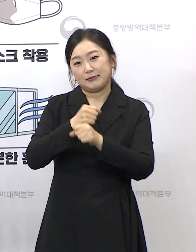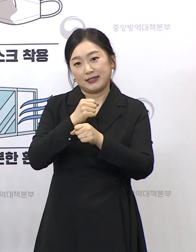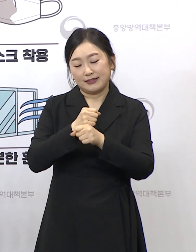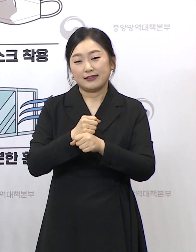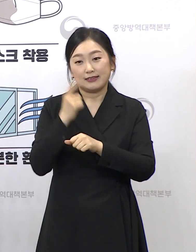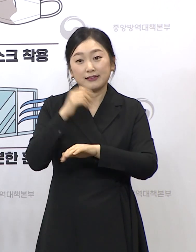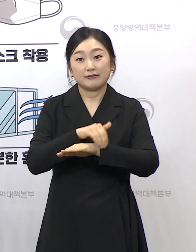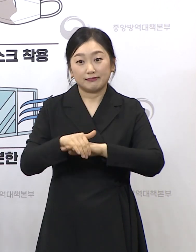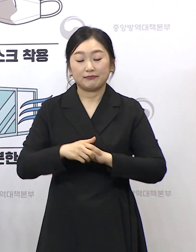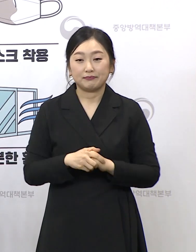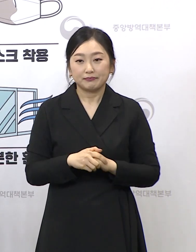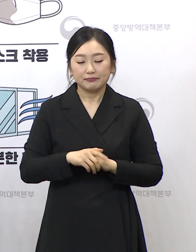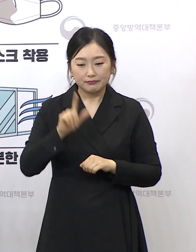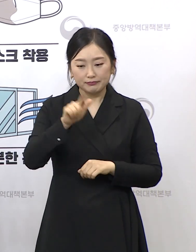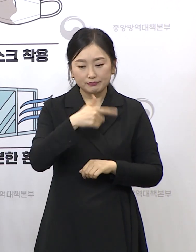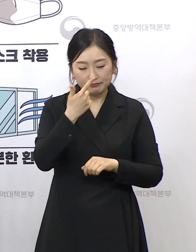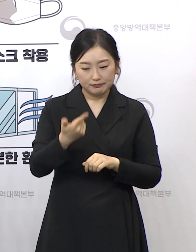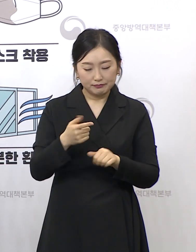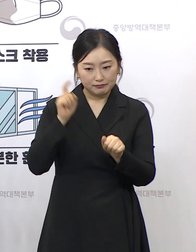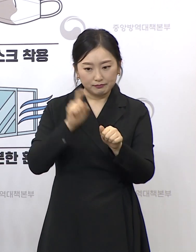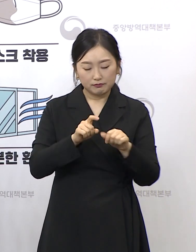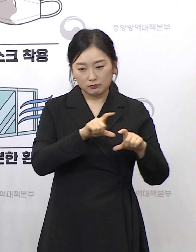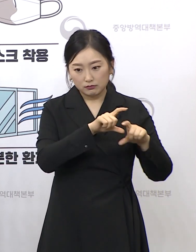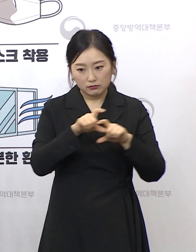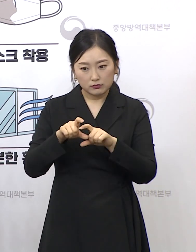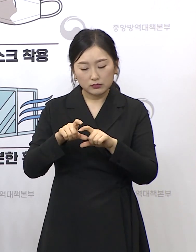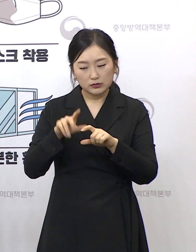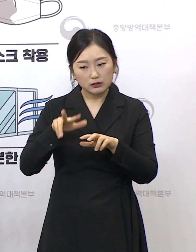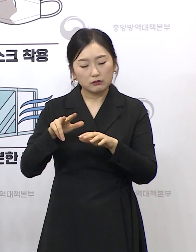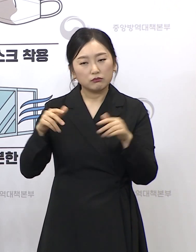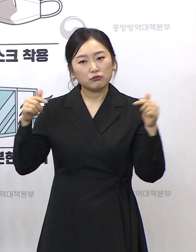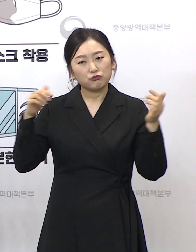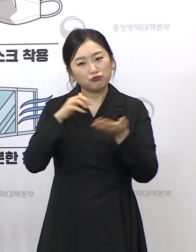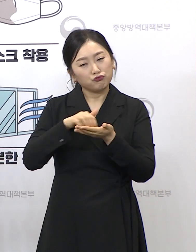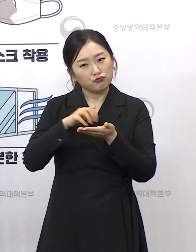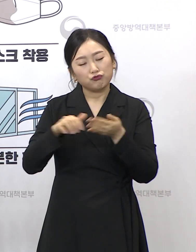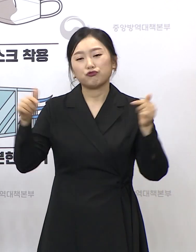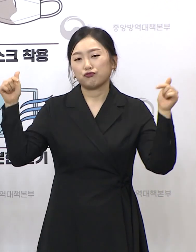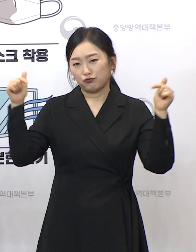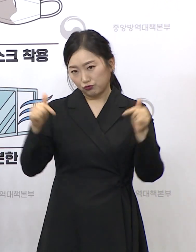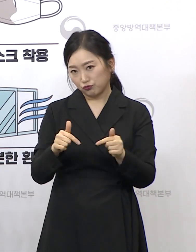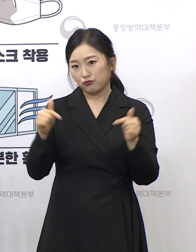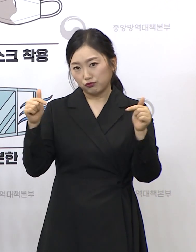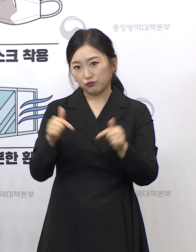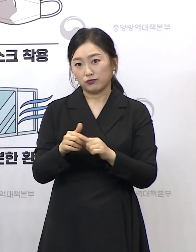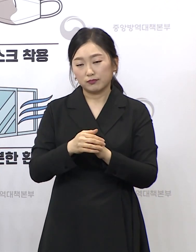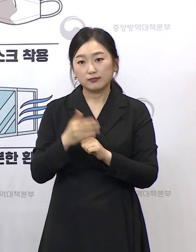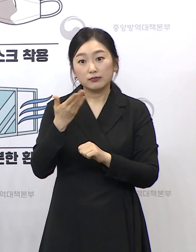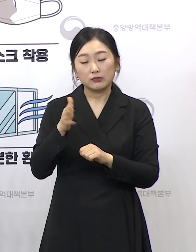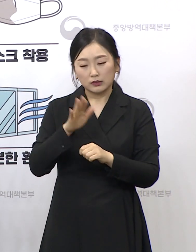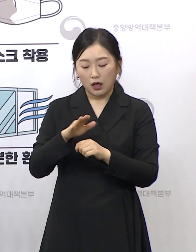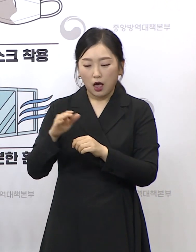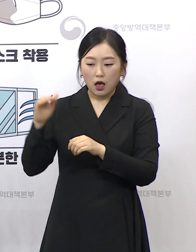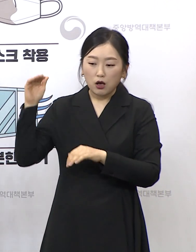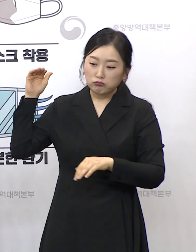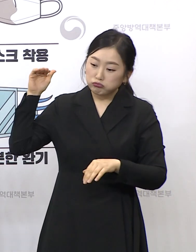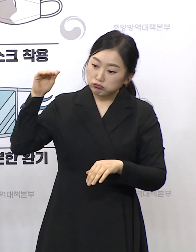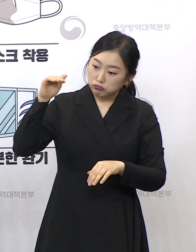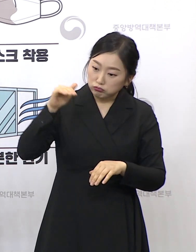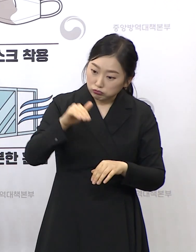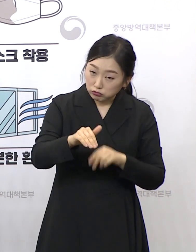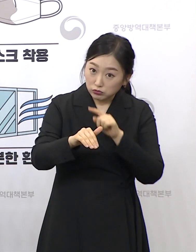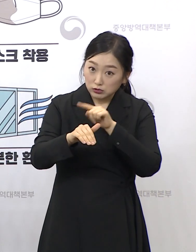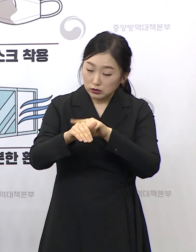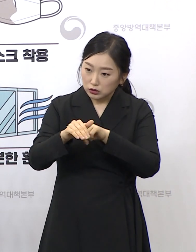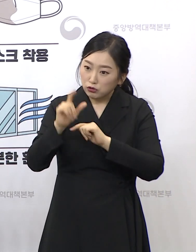지금 일평균 확진자 수가 감소세를 보이고 있습니다. 그러나 감소의 지속성 유지를 위해서는 아직 해결해야